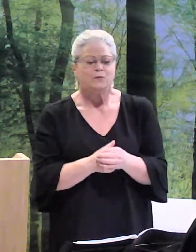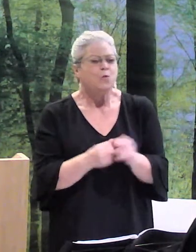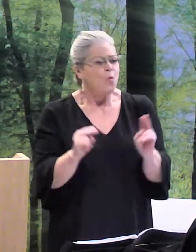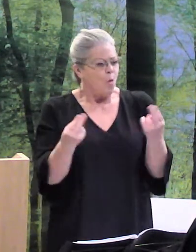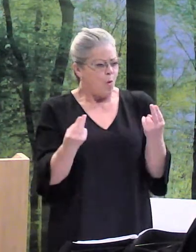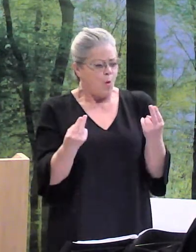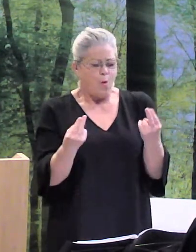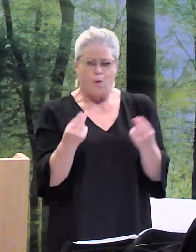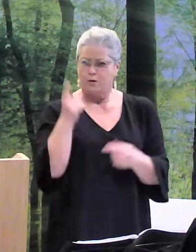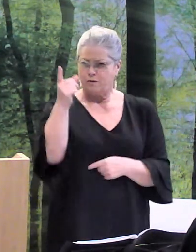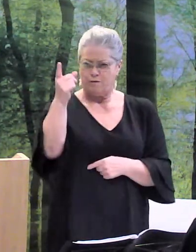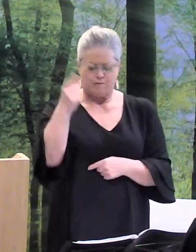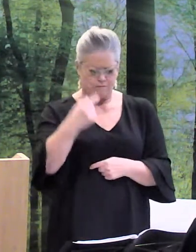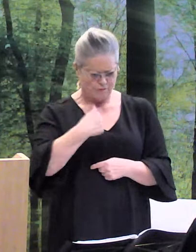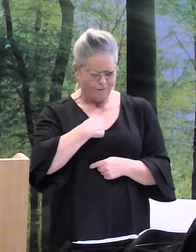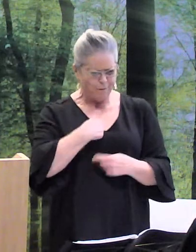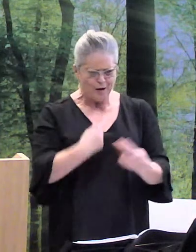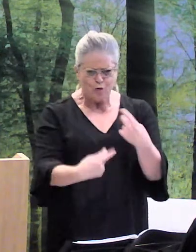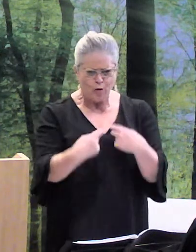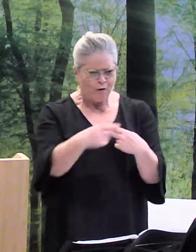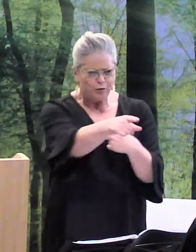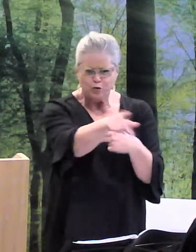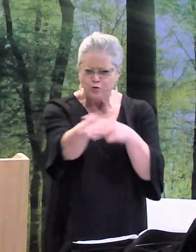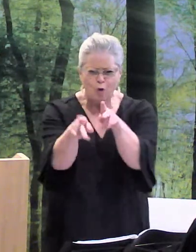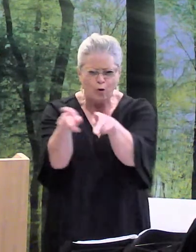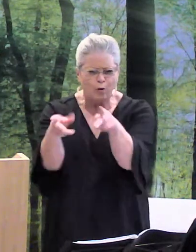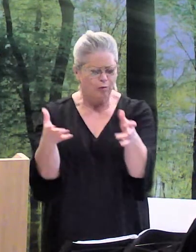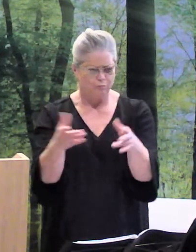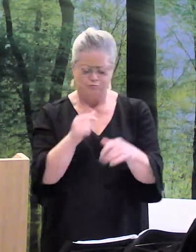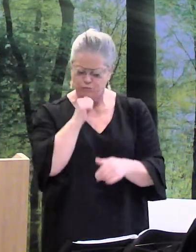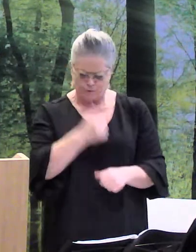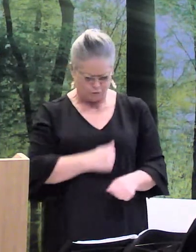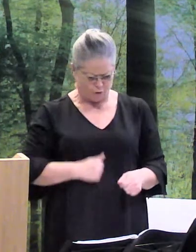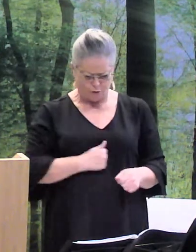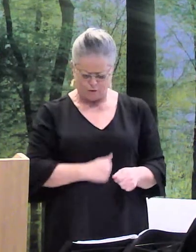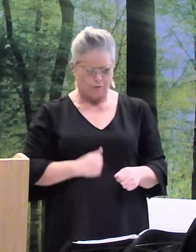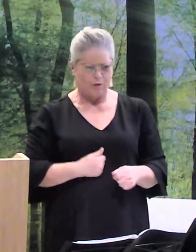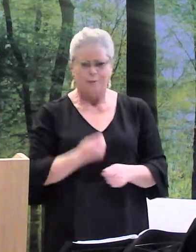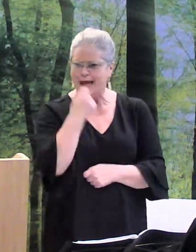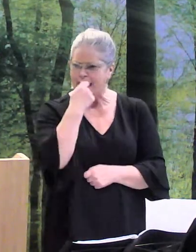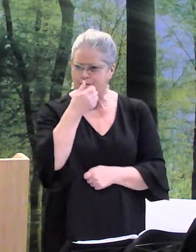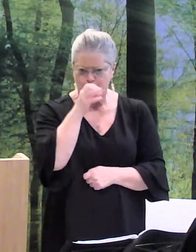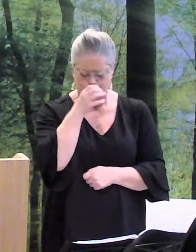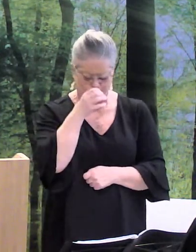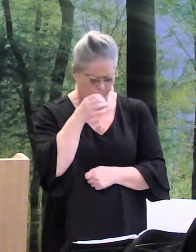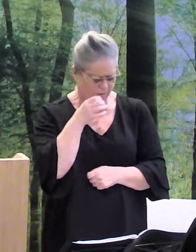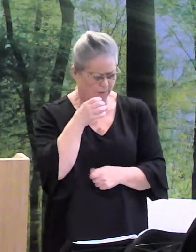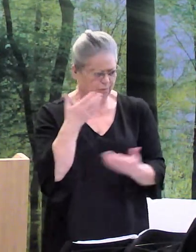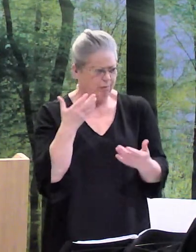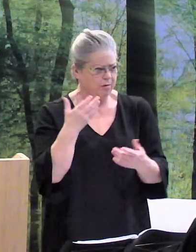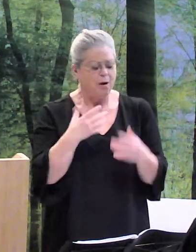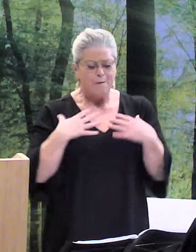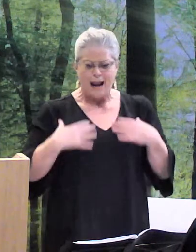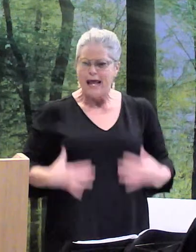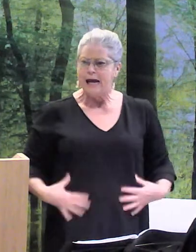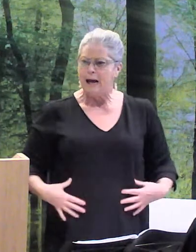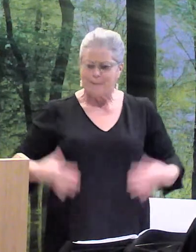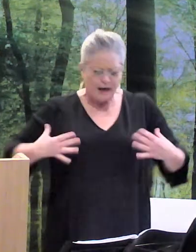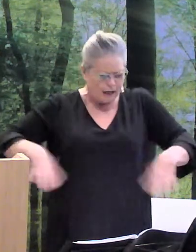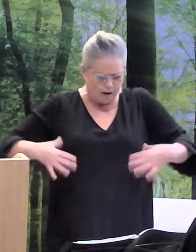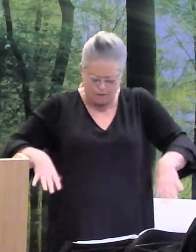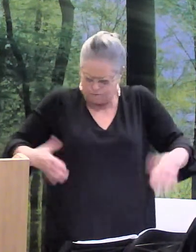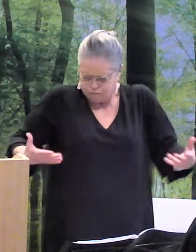Hoe zal hij dan niet voor u zorgen? Wees dus niet bezorgd om eten en drinken, om lichaam en